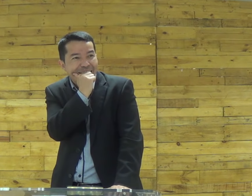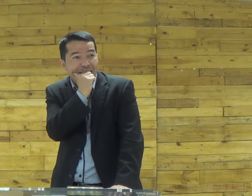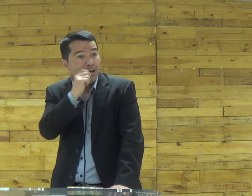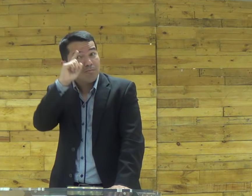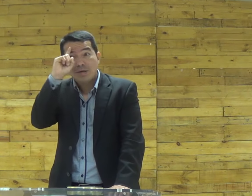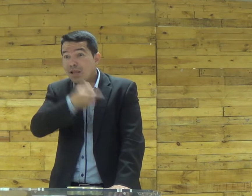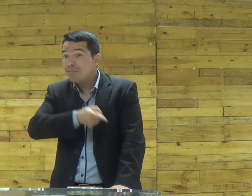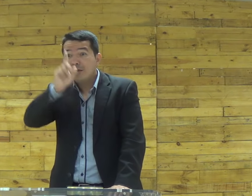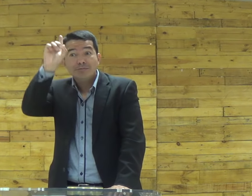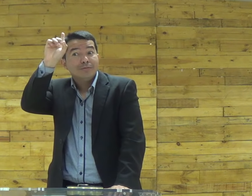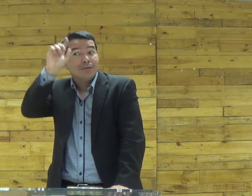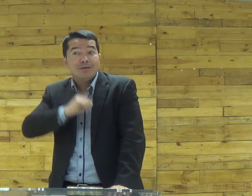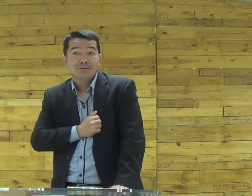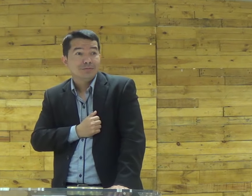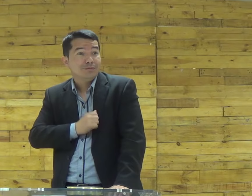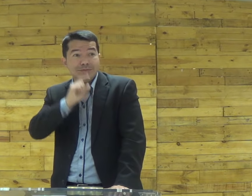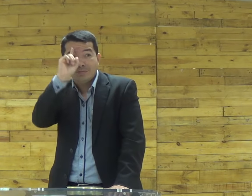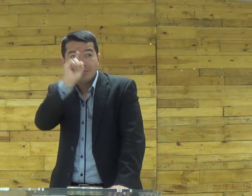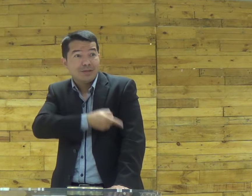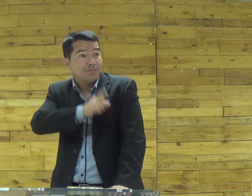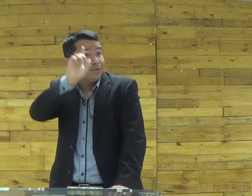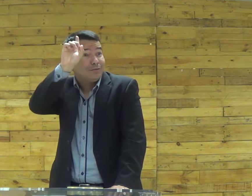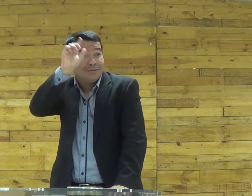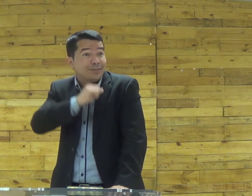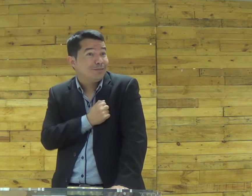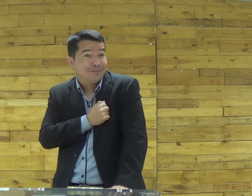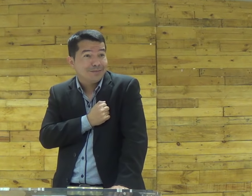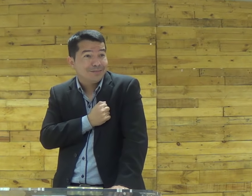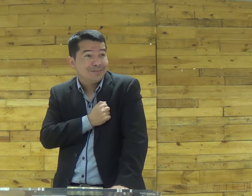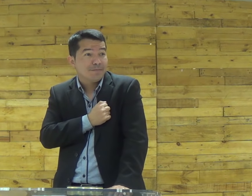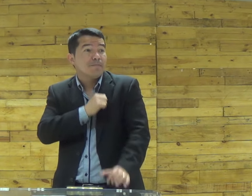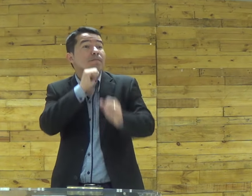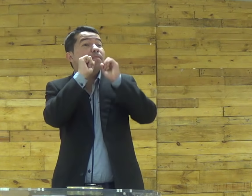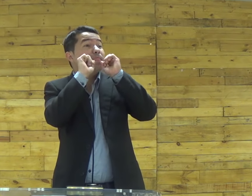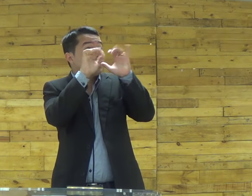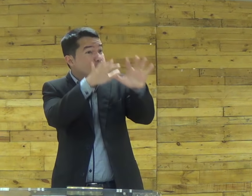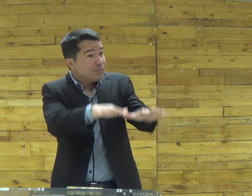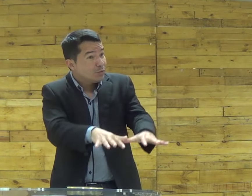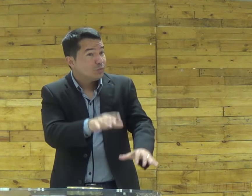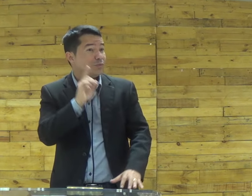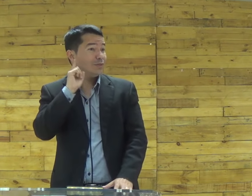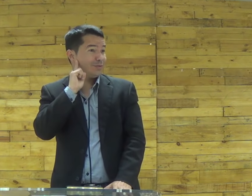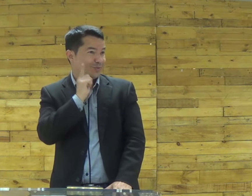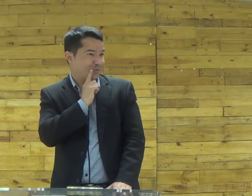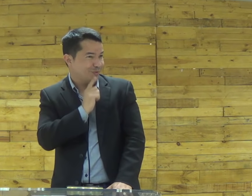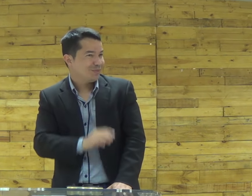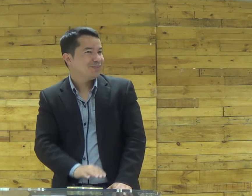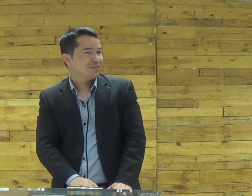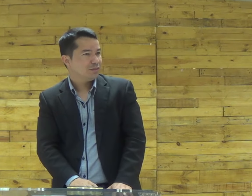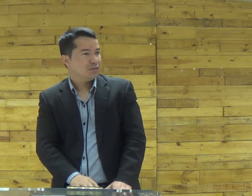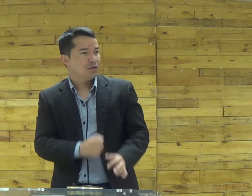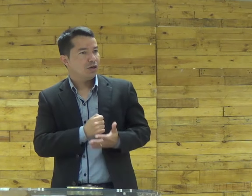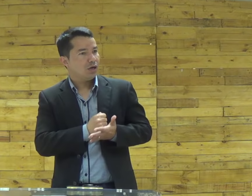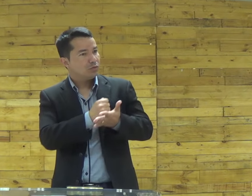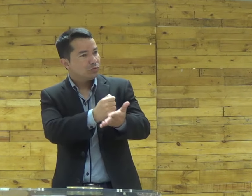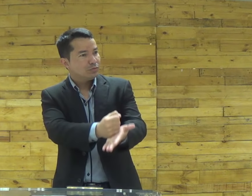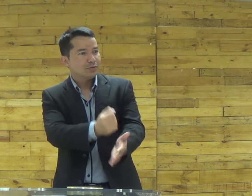sério. É o mandamento, continua sendo mandamento, tá na Bíblia. Abençoe o surdo,